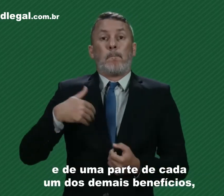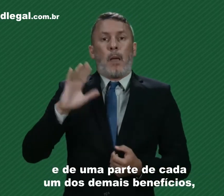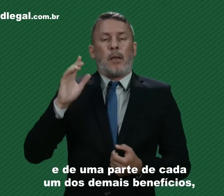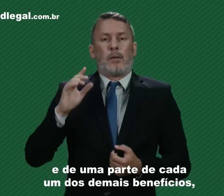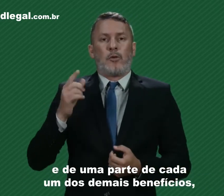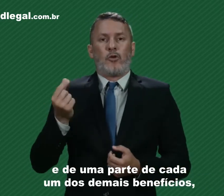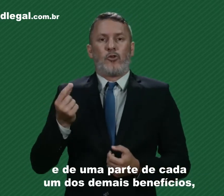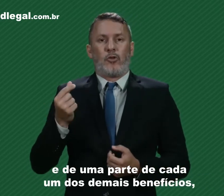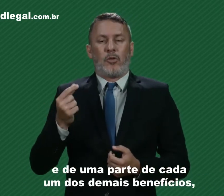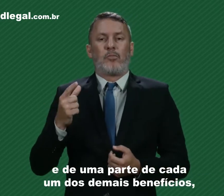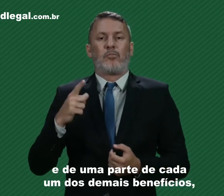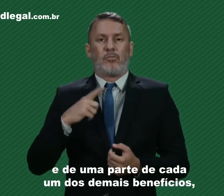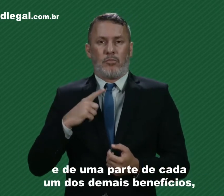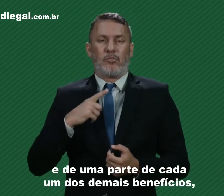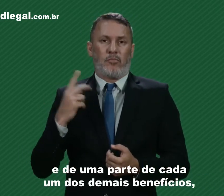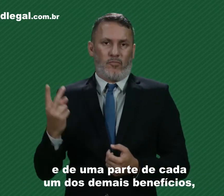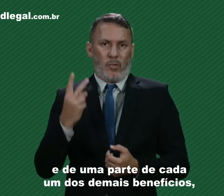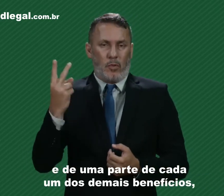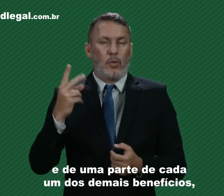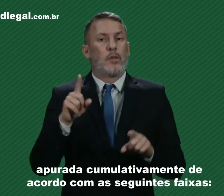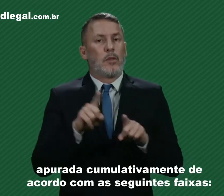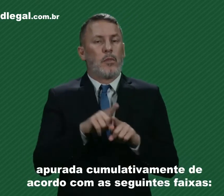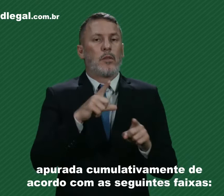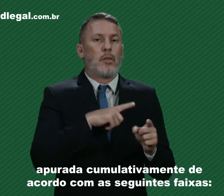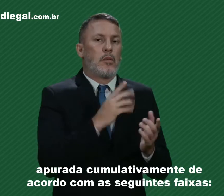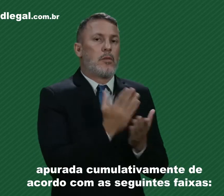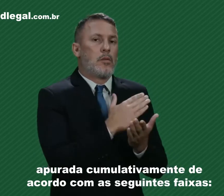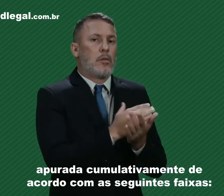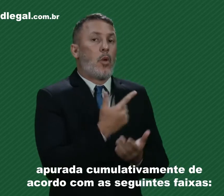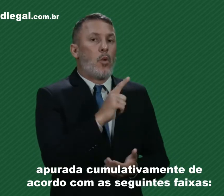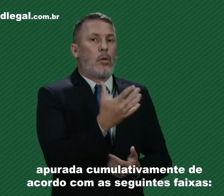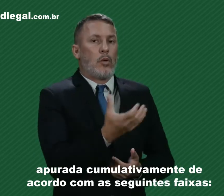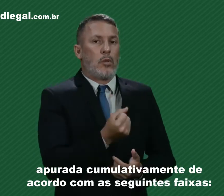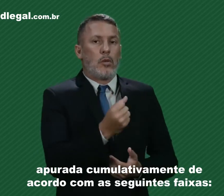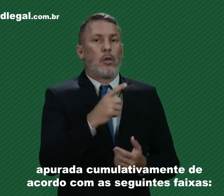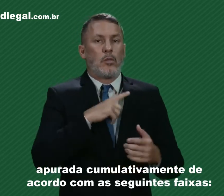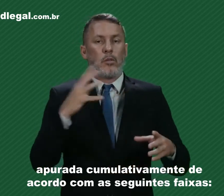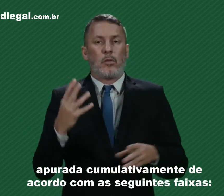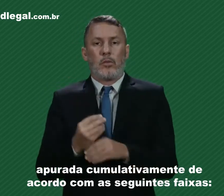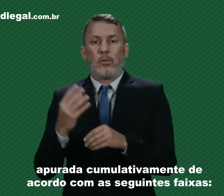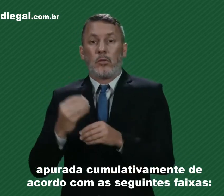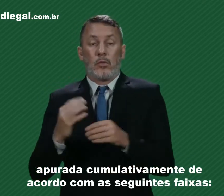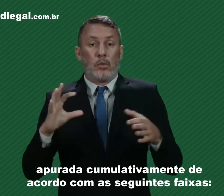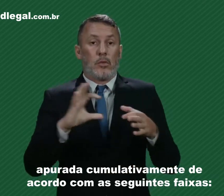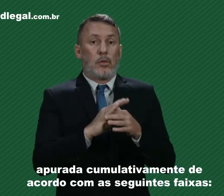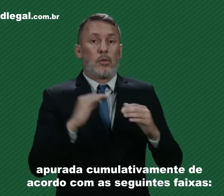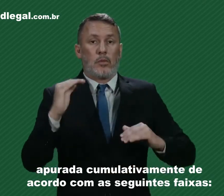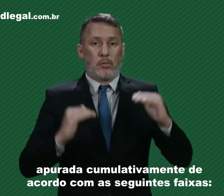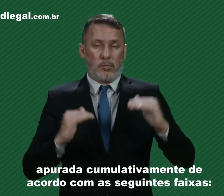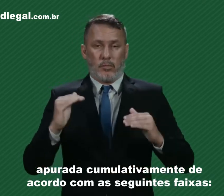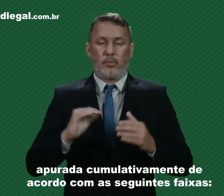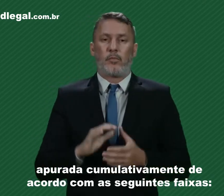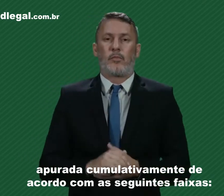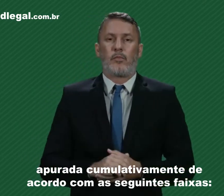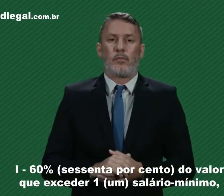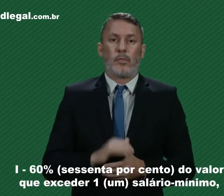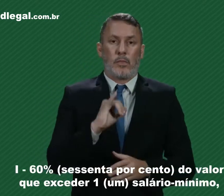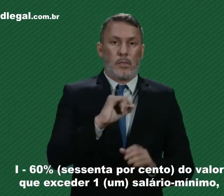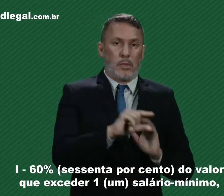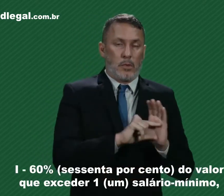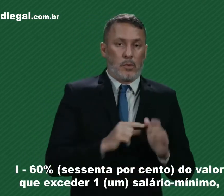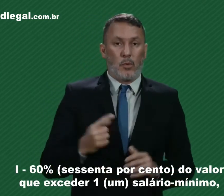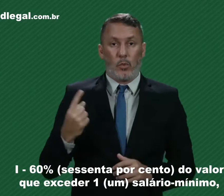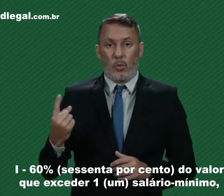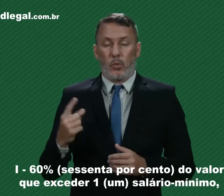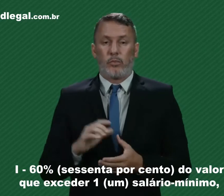uma parte de cada um dos demais benefícios, apurada cumulativamente de acordo com as seguintes faixas.